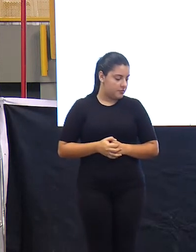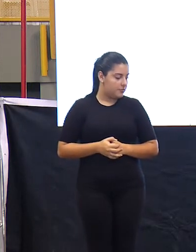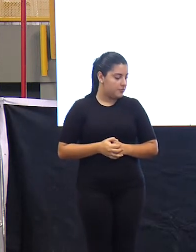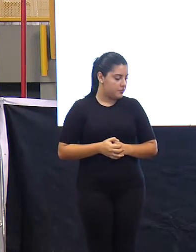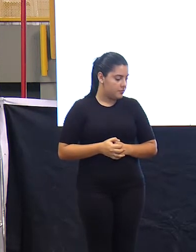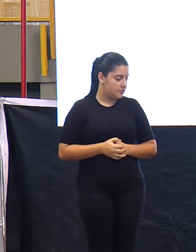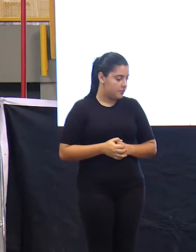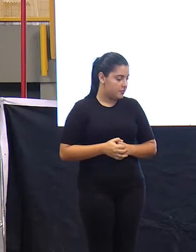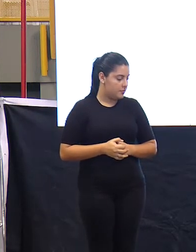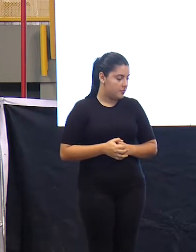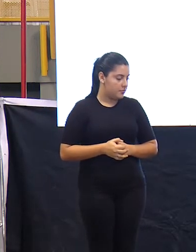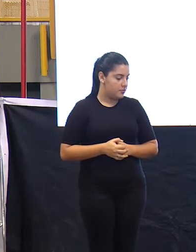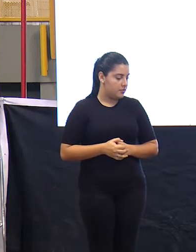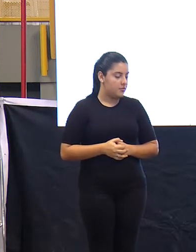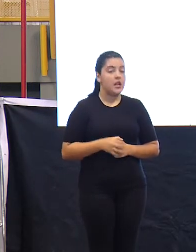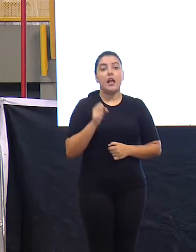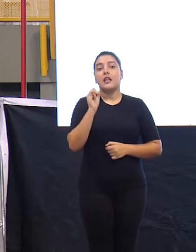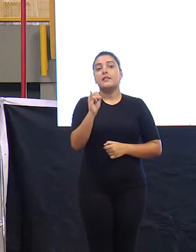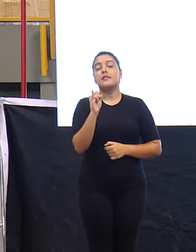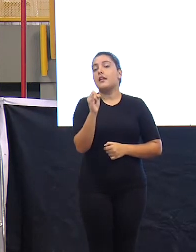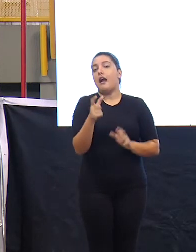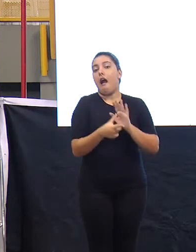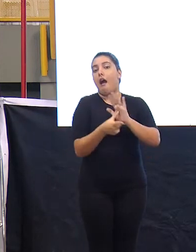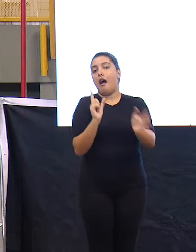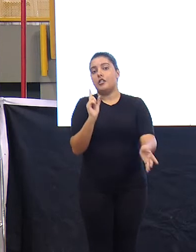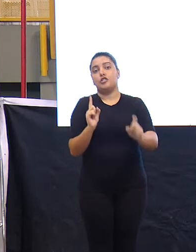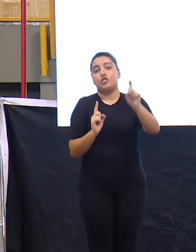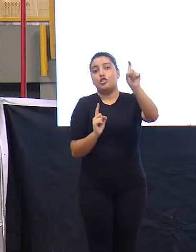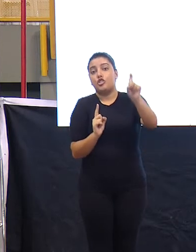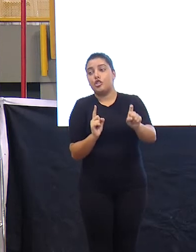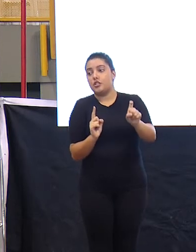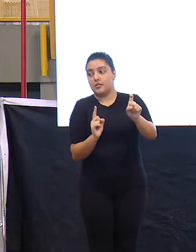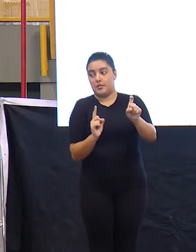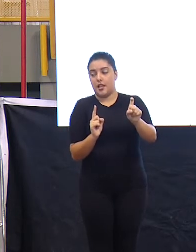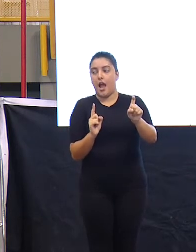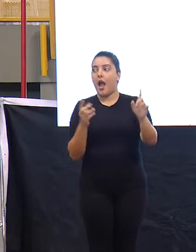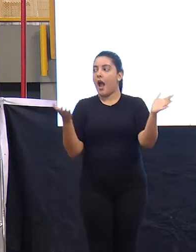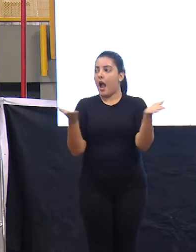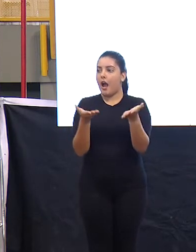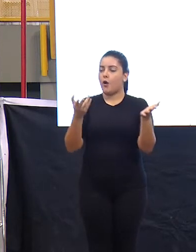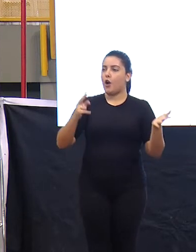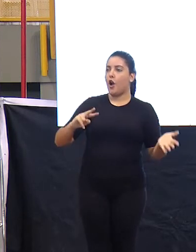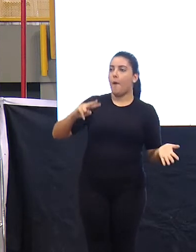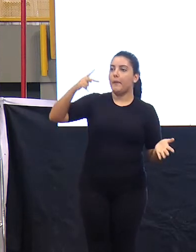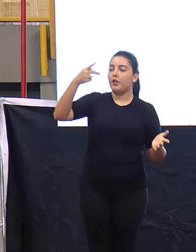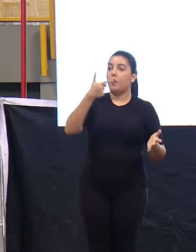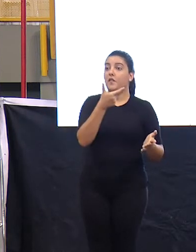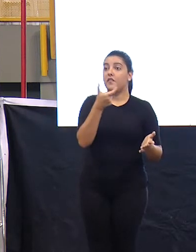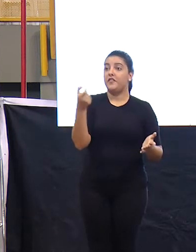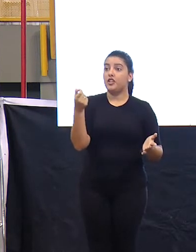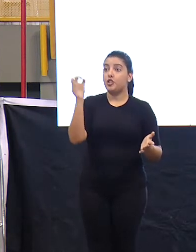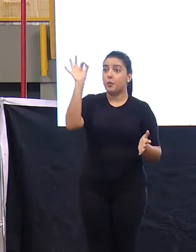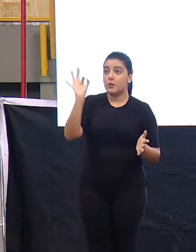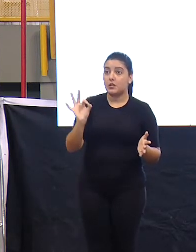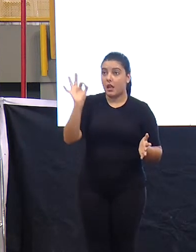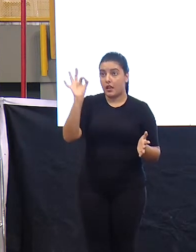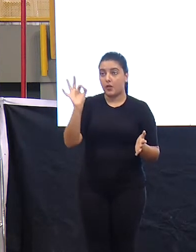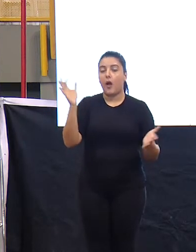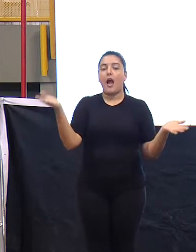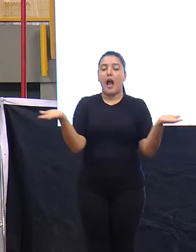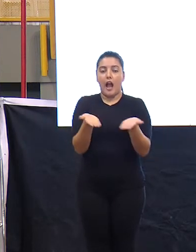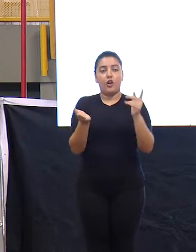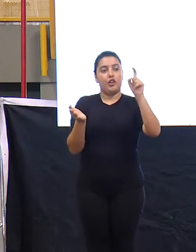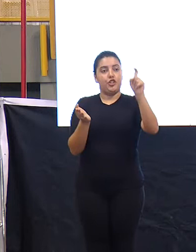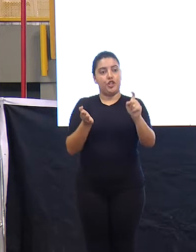certíssimo. Se uma coisa é X e ela aumenta 20%, ela vai